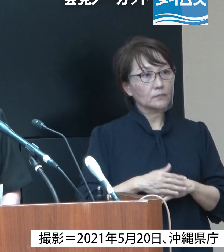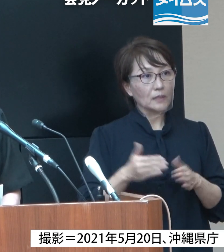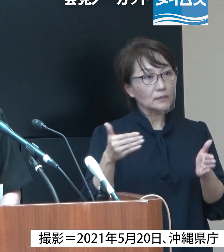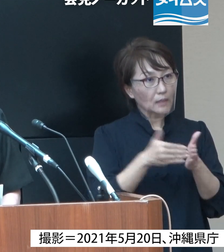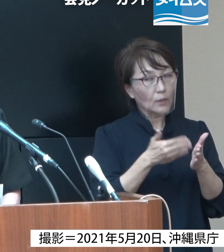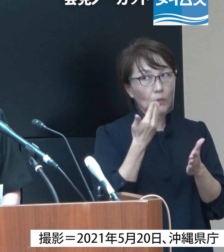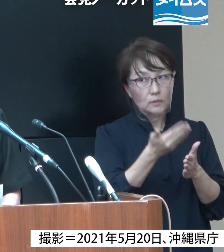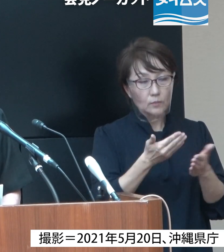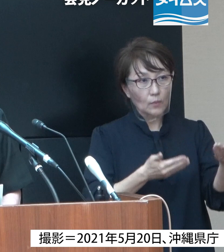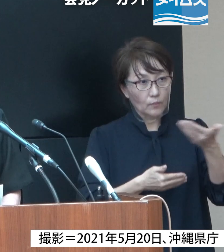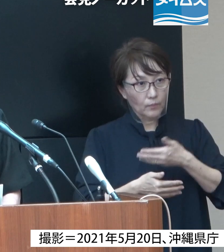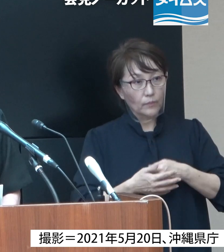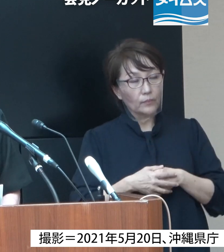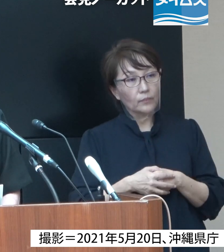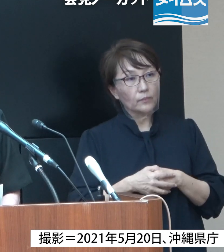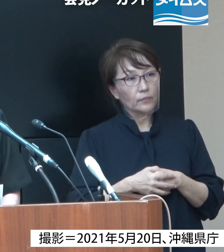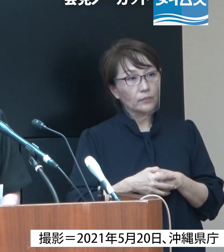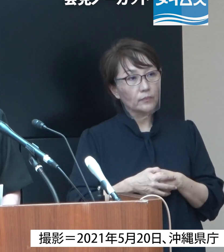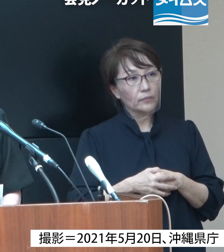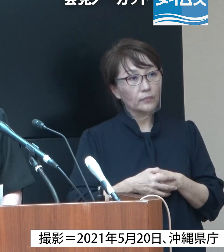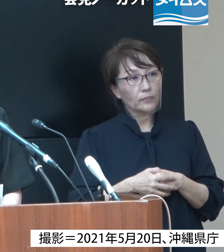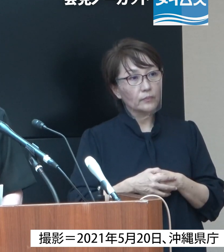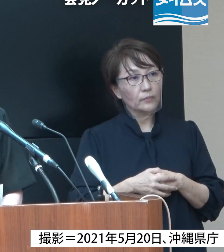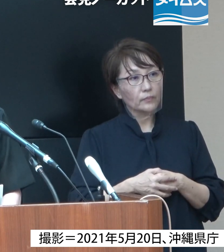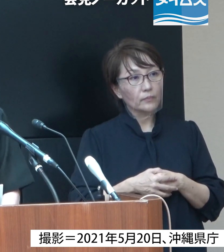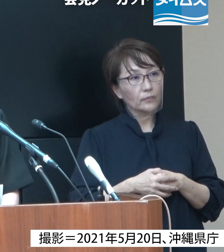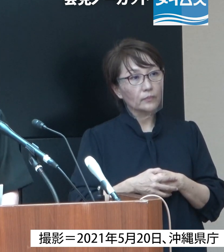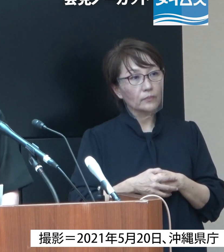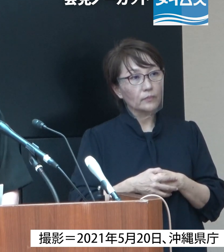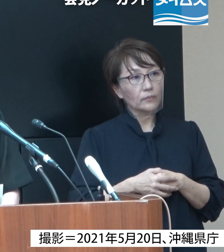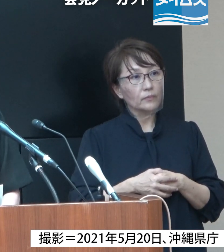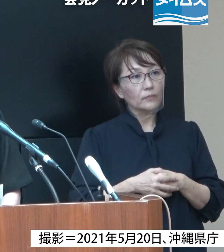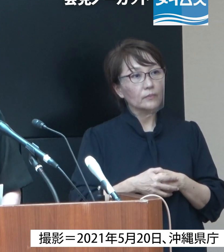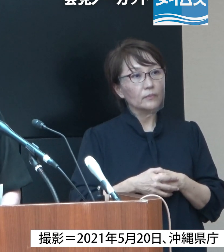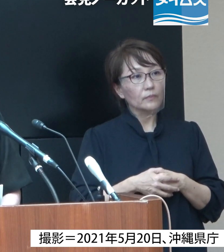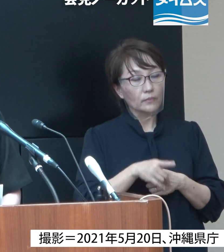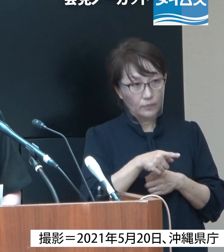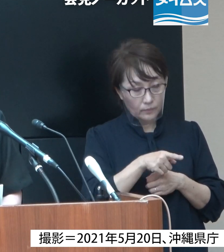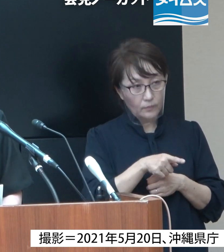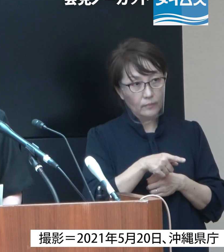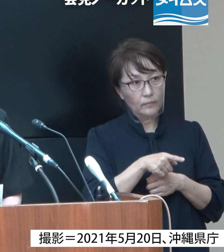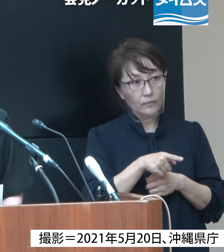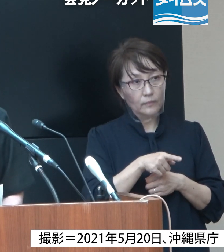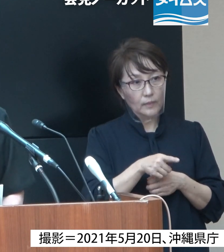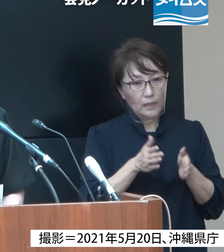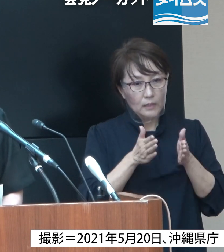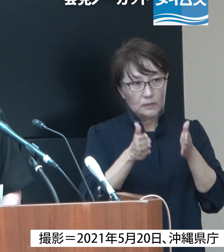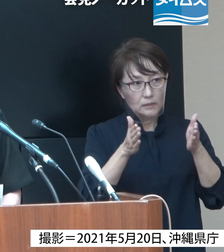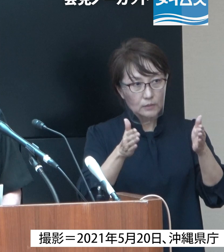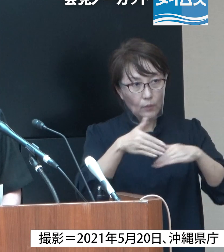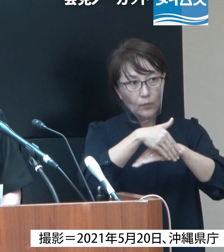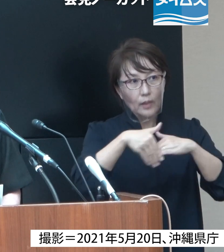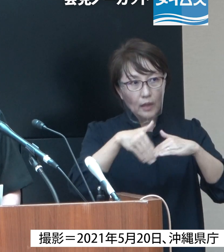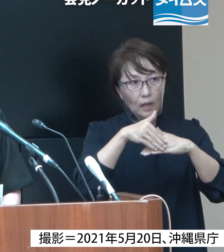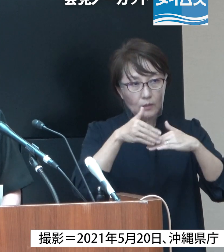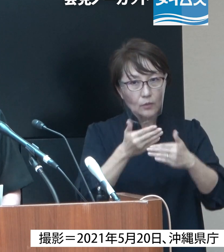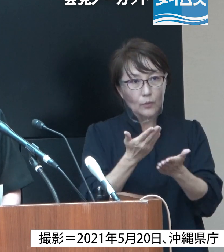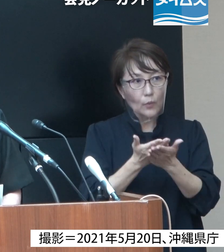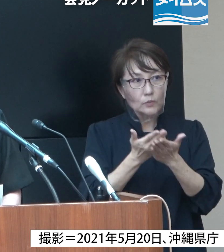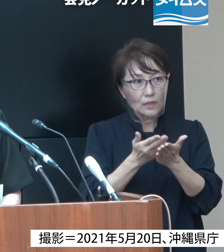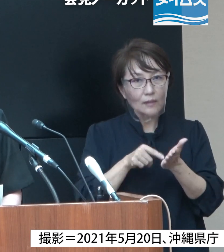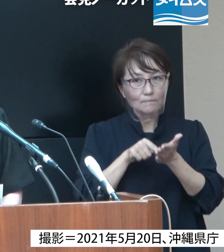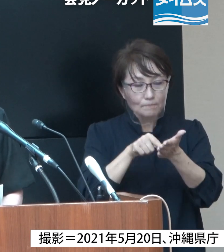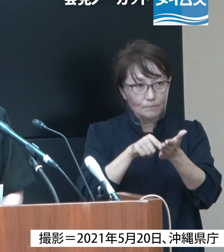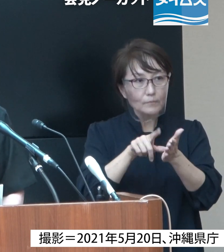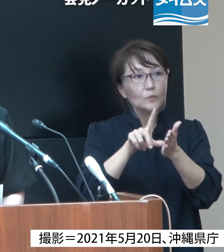最後にあの、まあ、これらの発言すべてあの進行計画に要請、進行計画についての要請に変えた際に出た